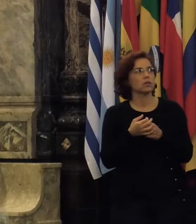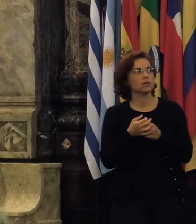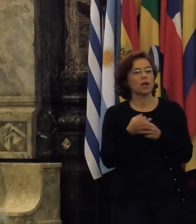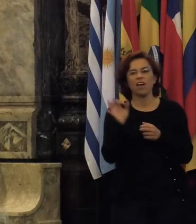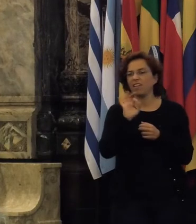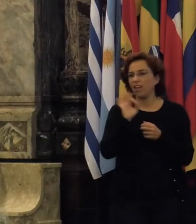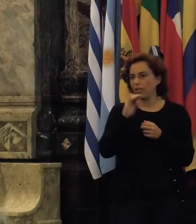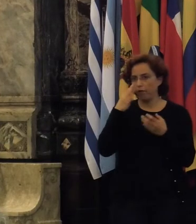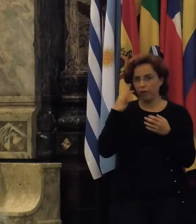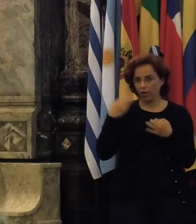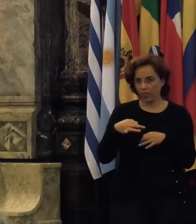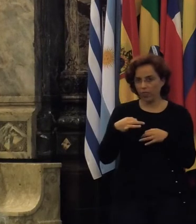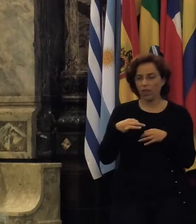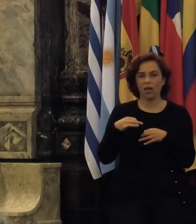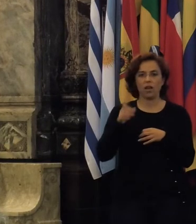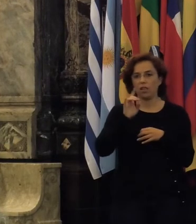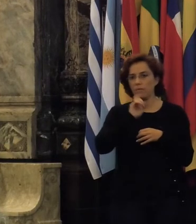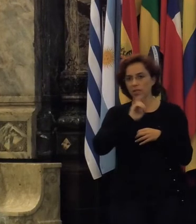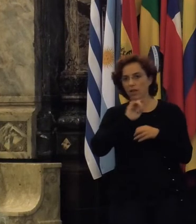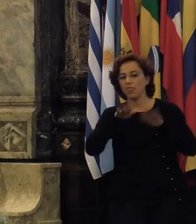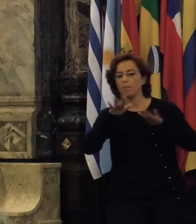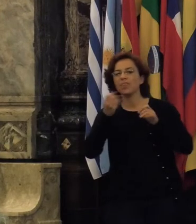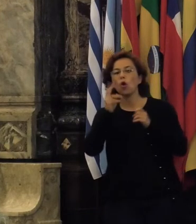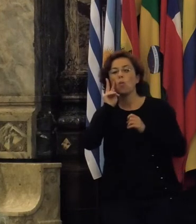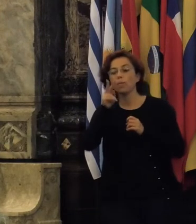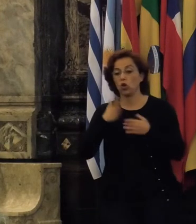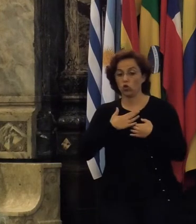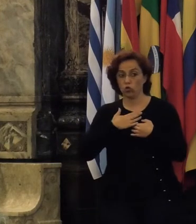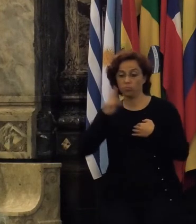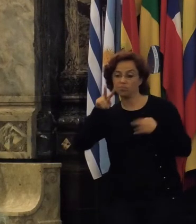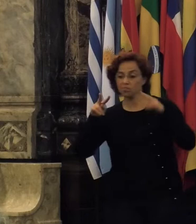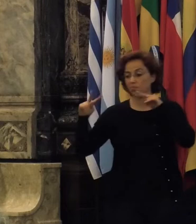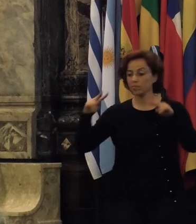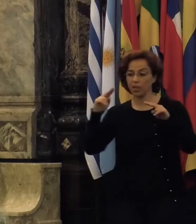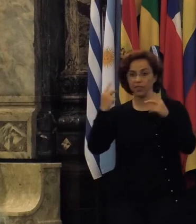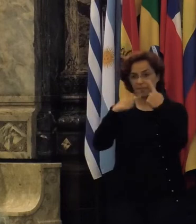nada es verdad ni mentira, todo depende del color del cristal con que se mira. También